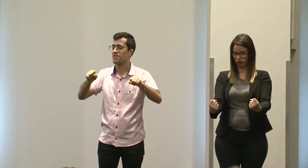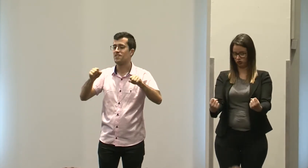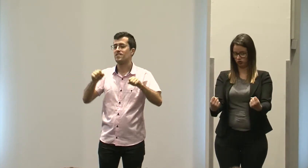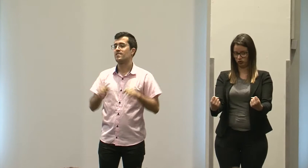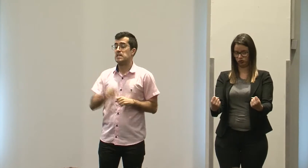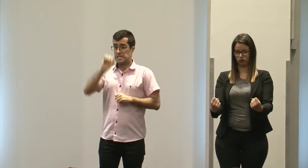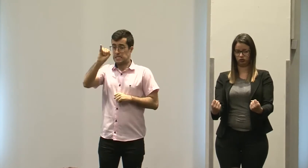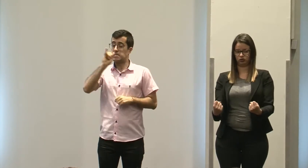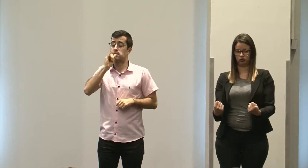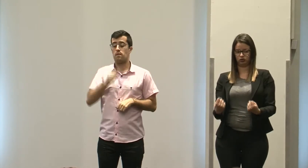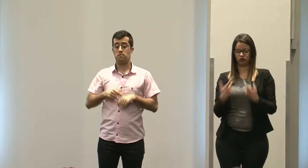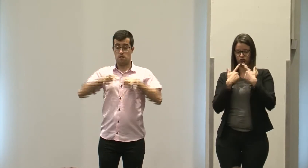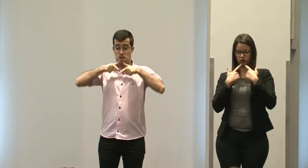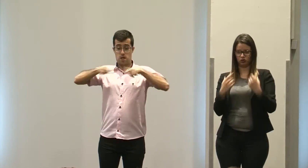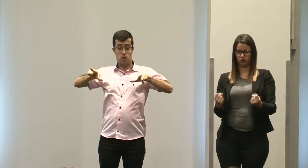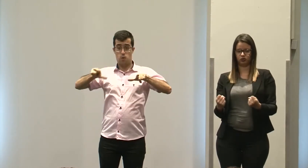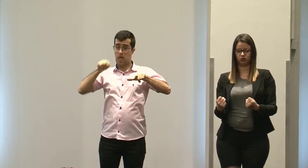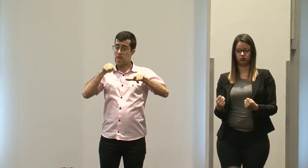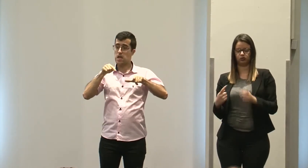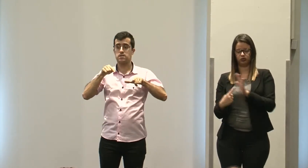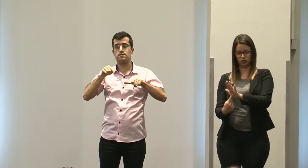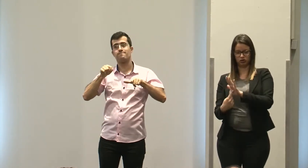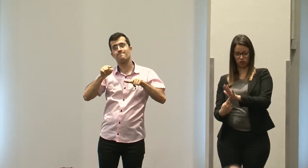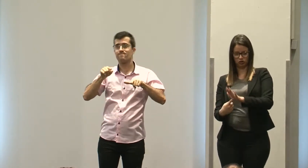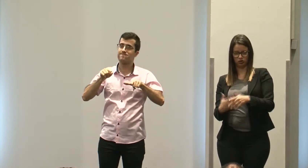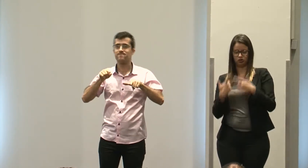caso, encontramos o sinal linguística.